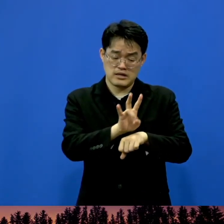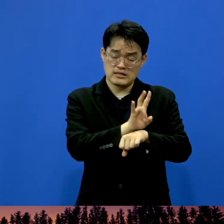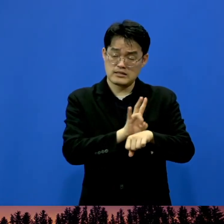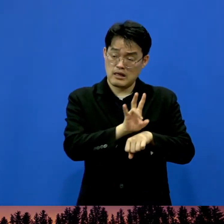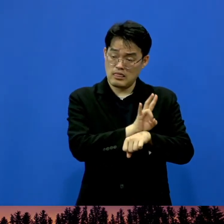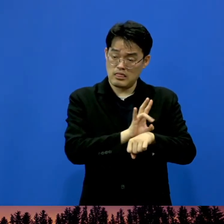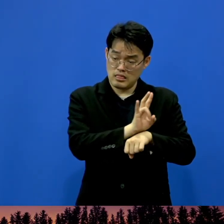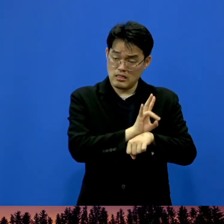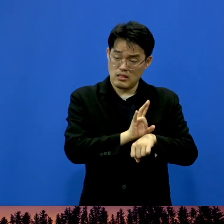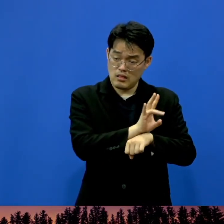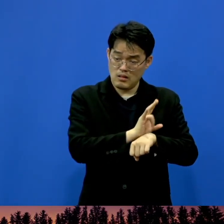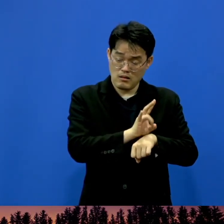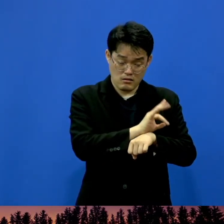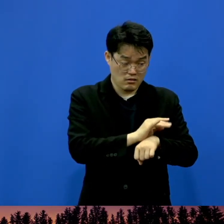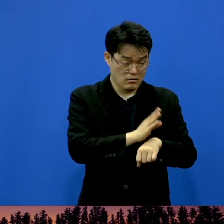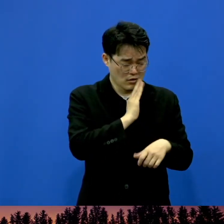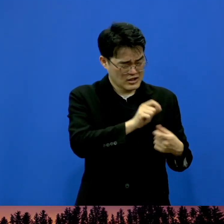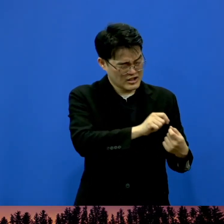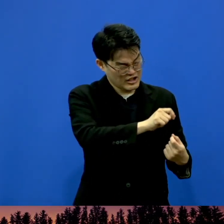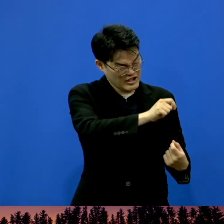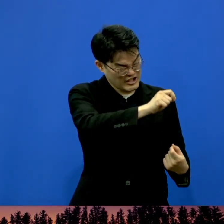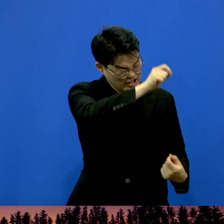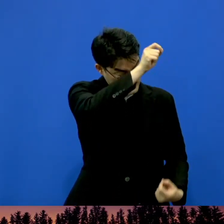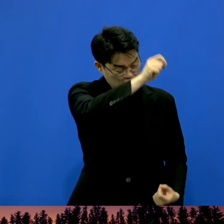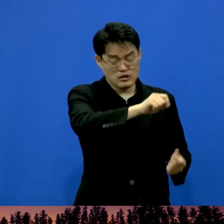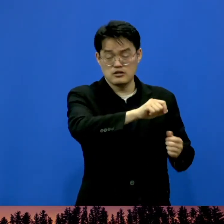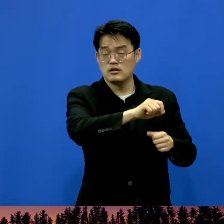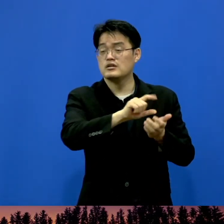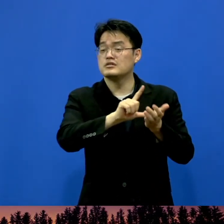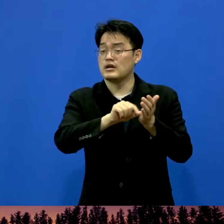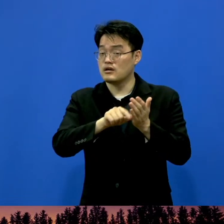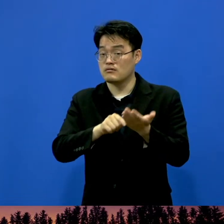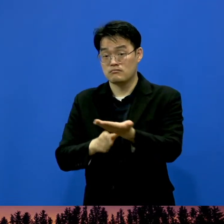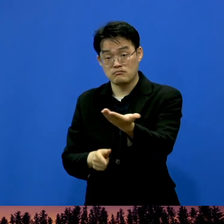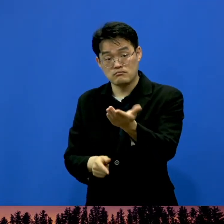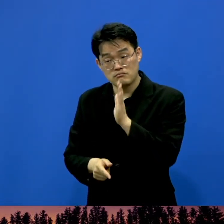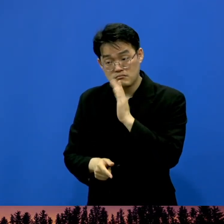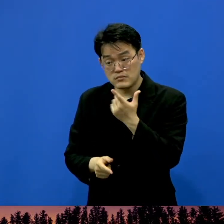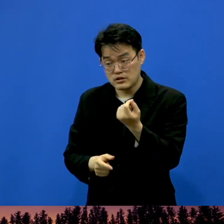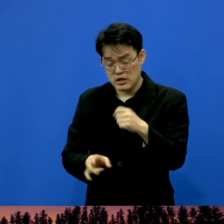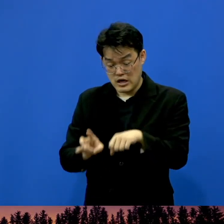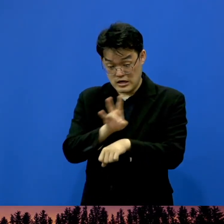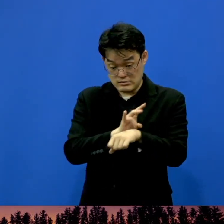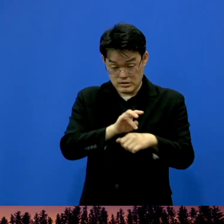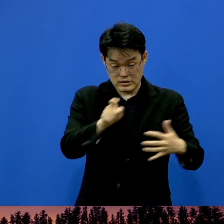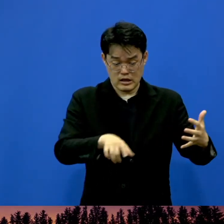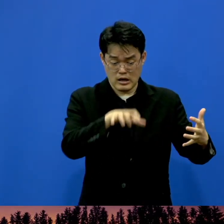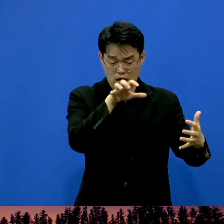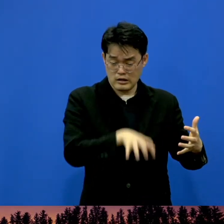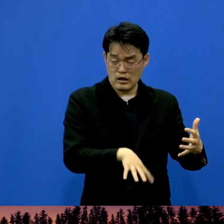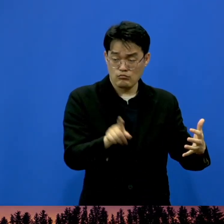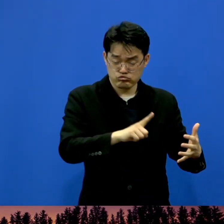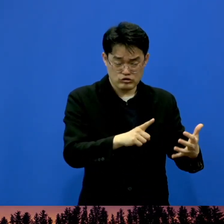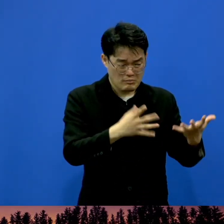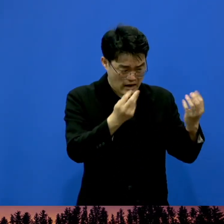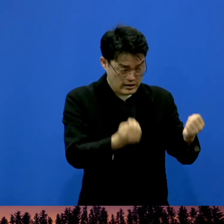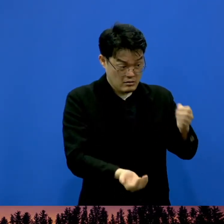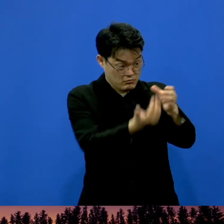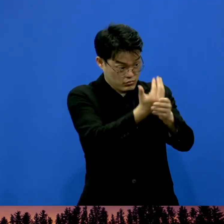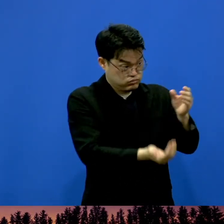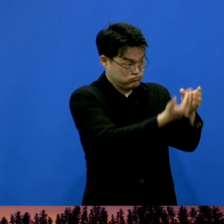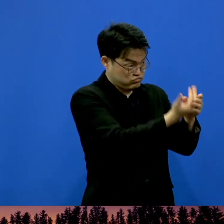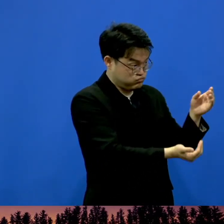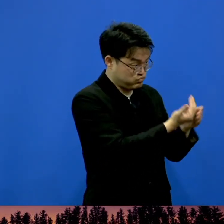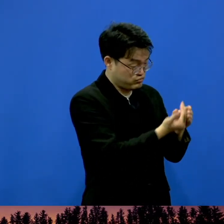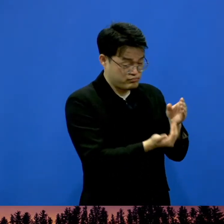시간이에요. 하루만. 이게 엄청난 시간이에요. 24시간 동안에도 별일이 다 일어날 수 있어요. 그죠?